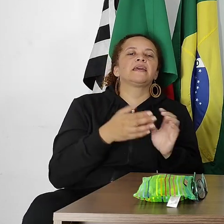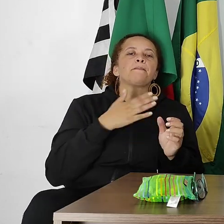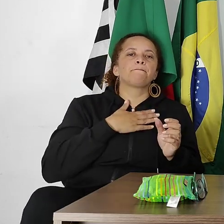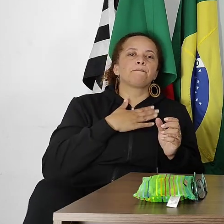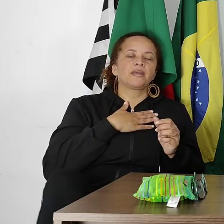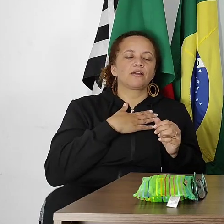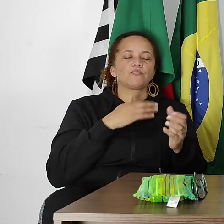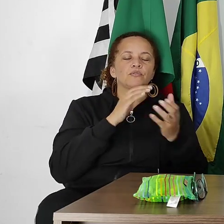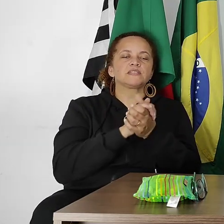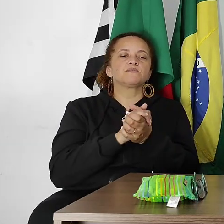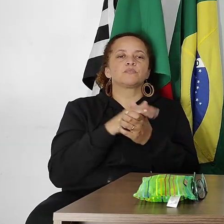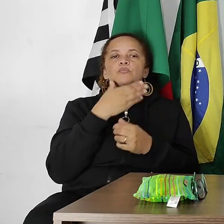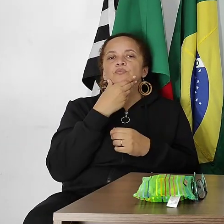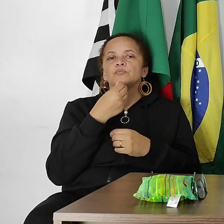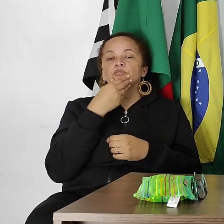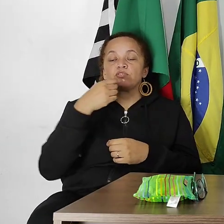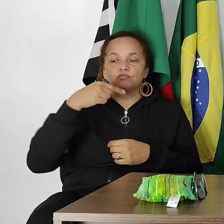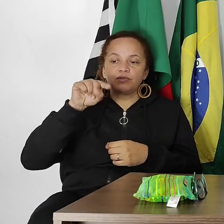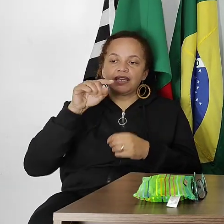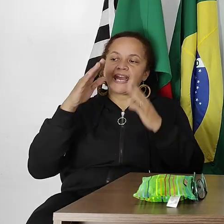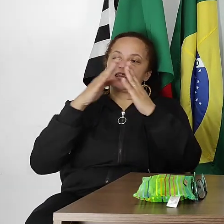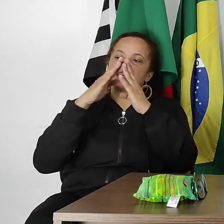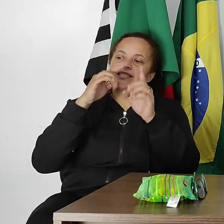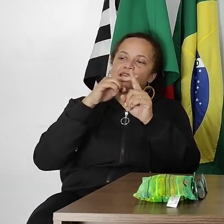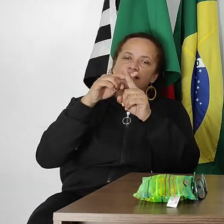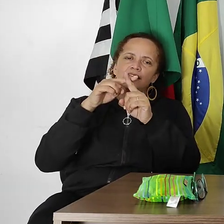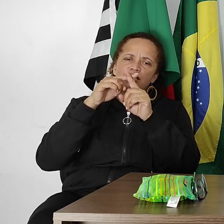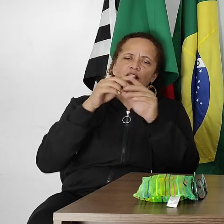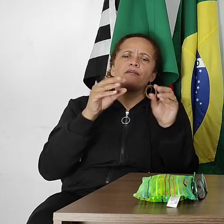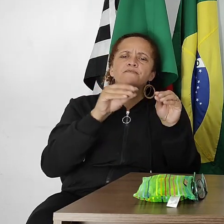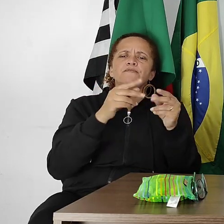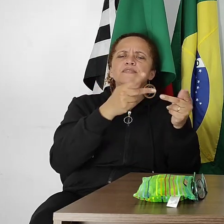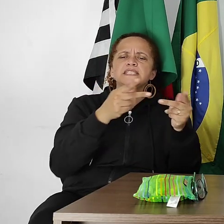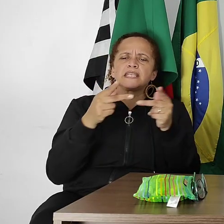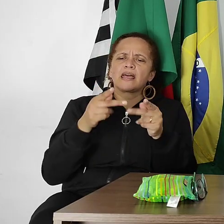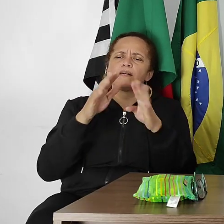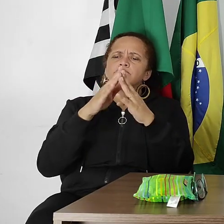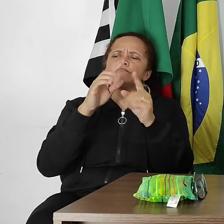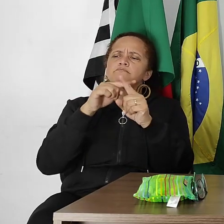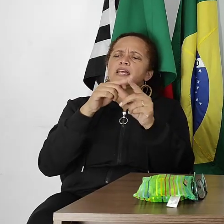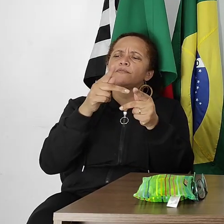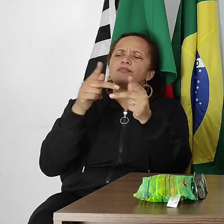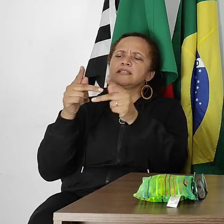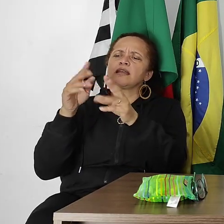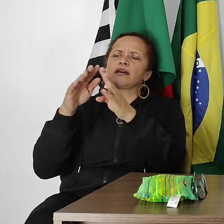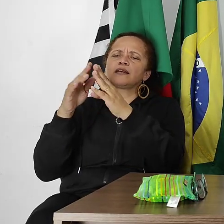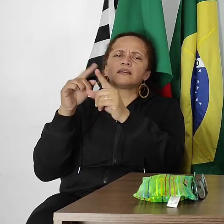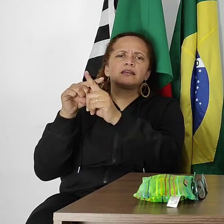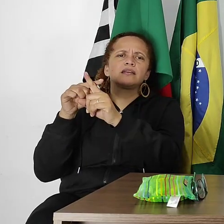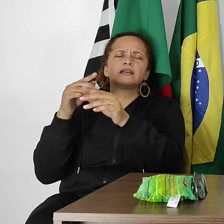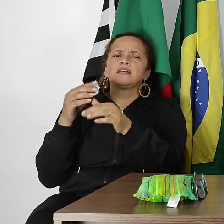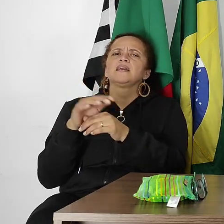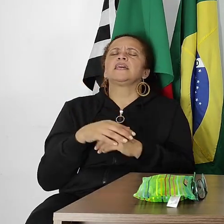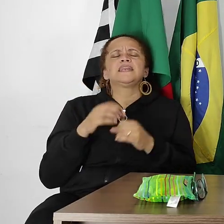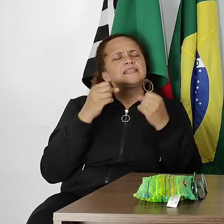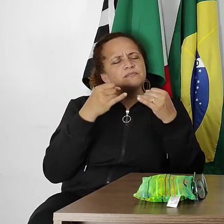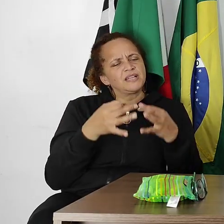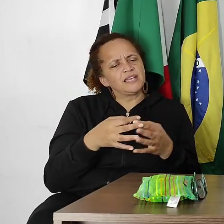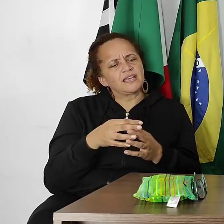que ele podia ligar pra gente, né? E ele contava o que Deus estava fazendo na vida dele, mas ele não tinha se rendido ainda a